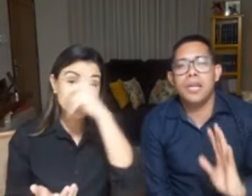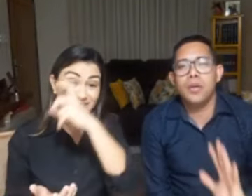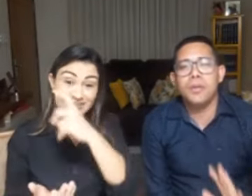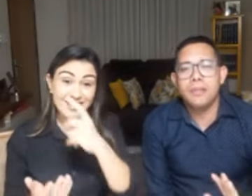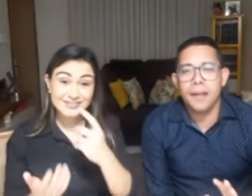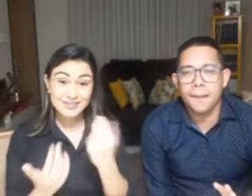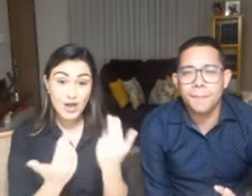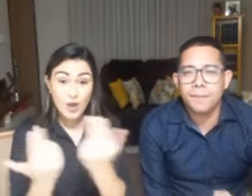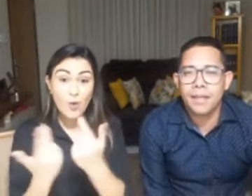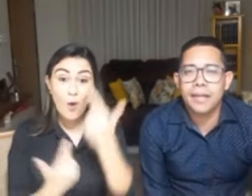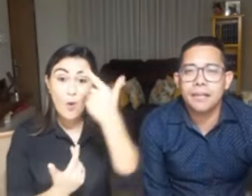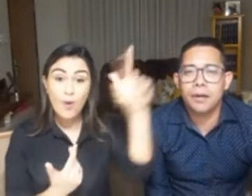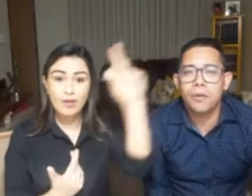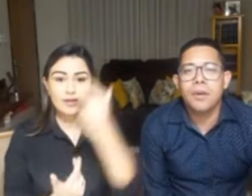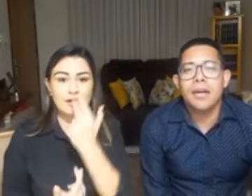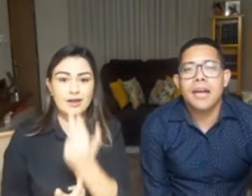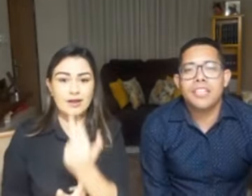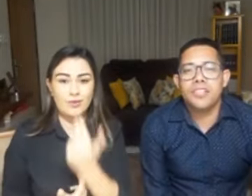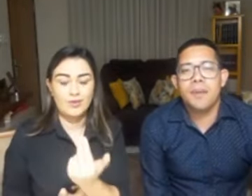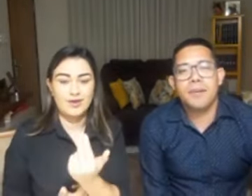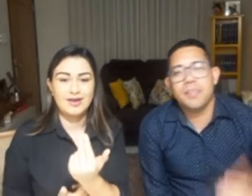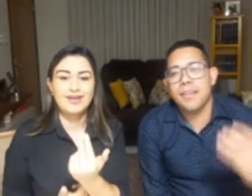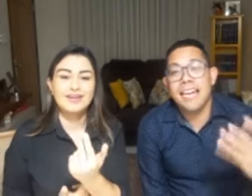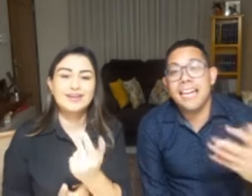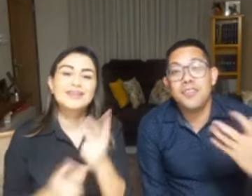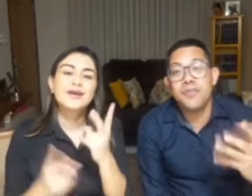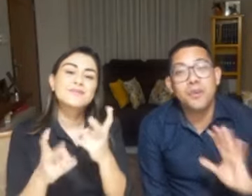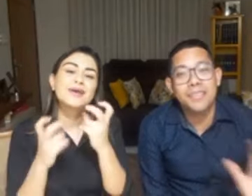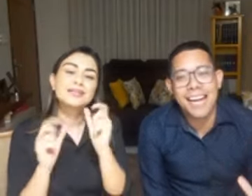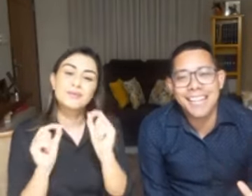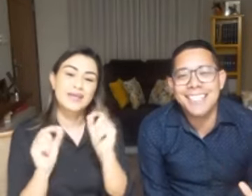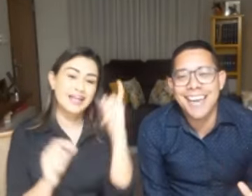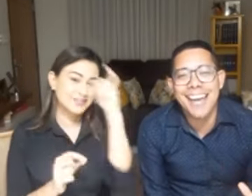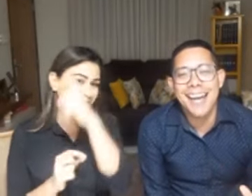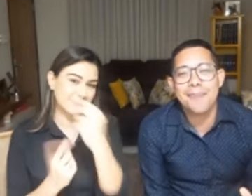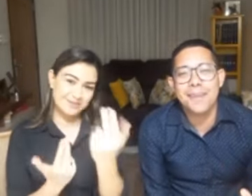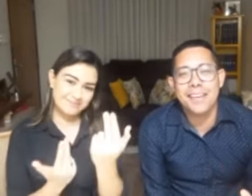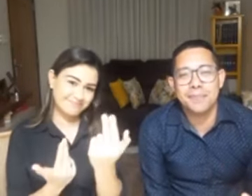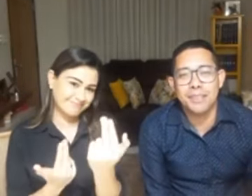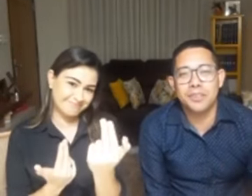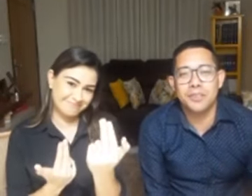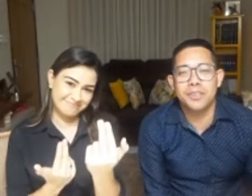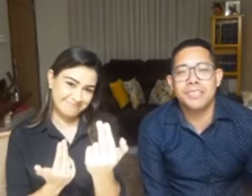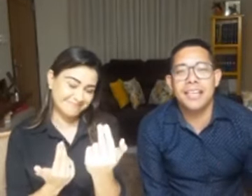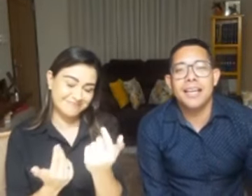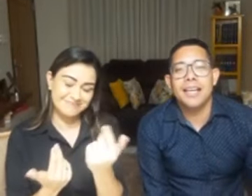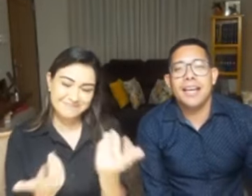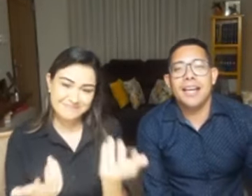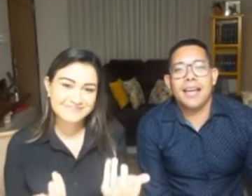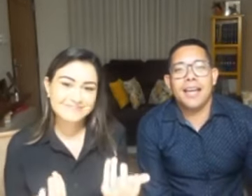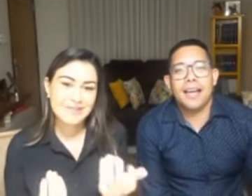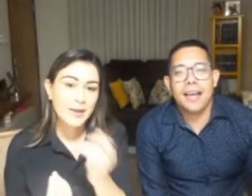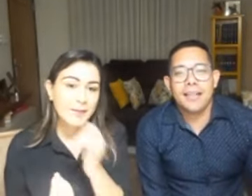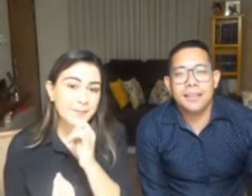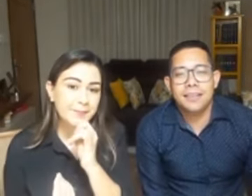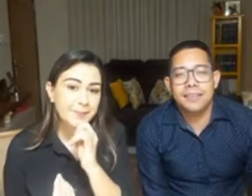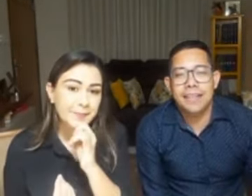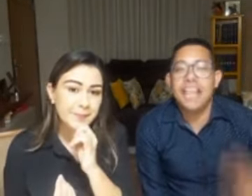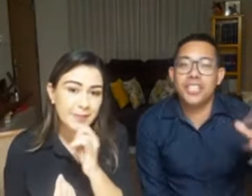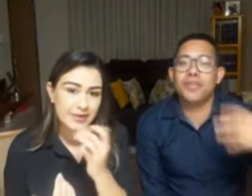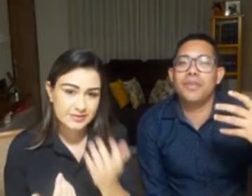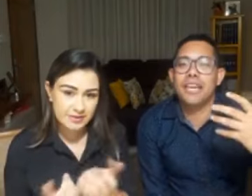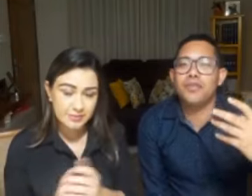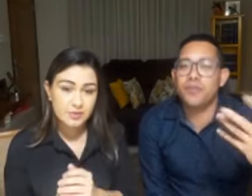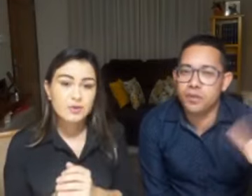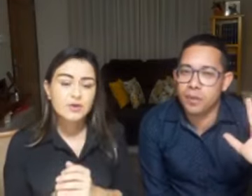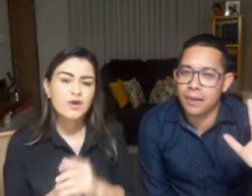outra língua tem, né? Então, a gente vai perceber que a dificuldade é a mesma. Então, se você está